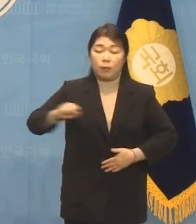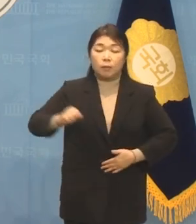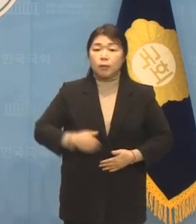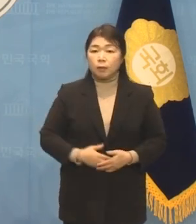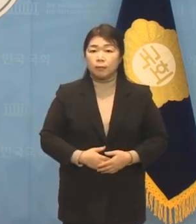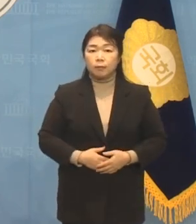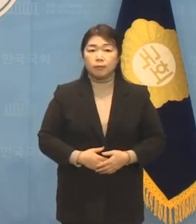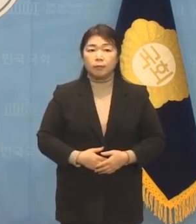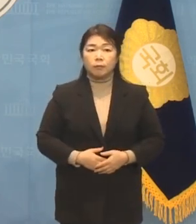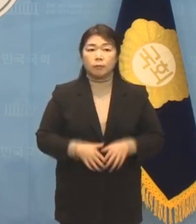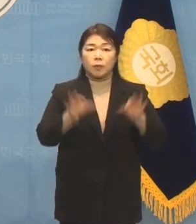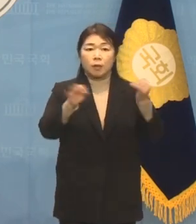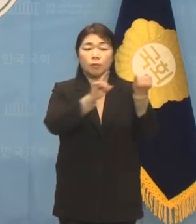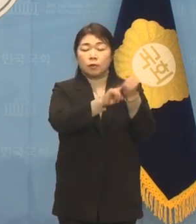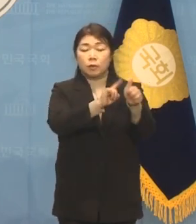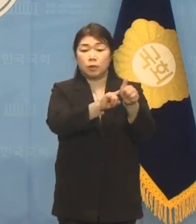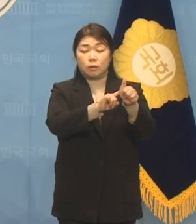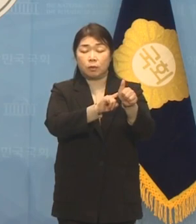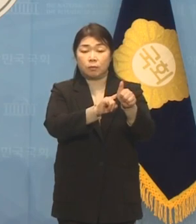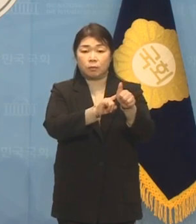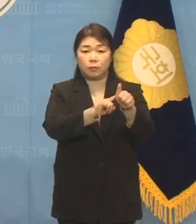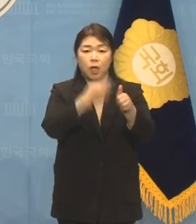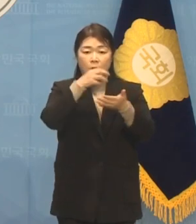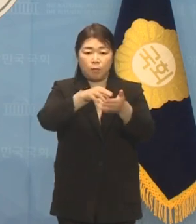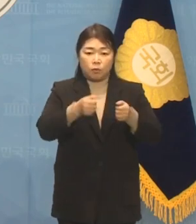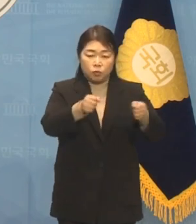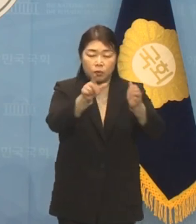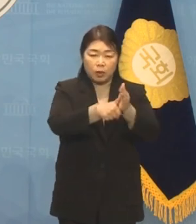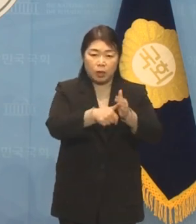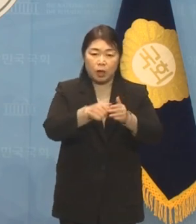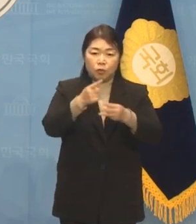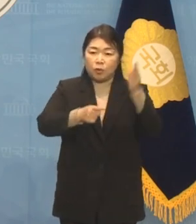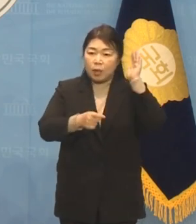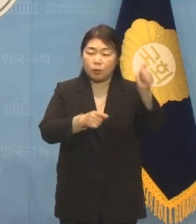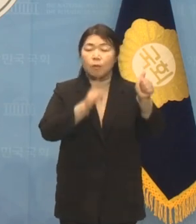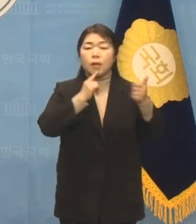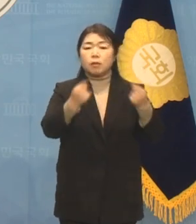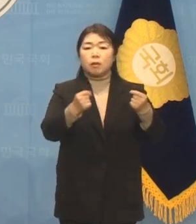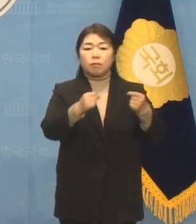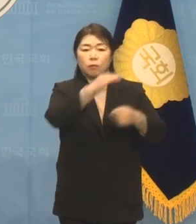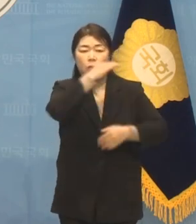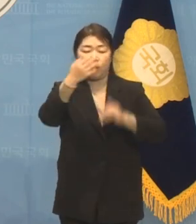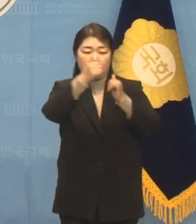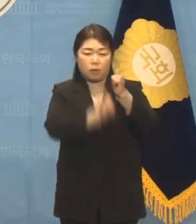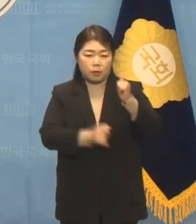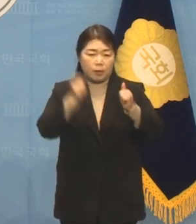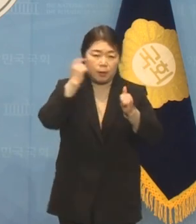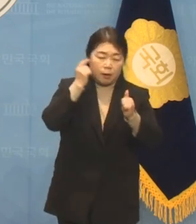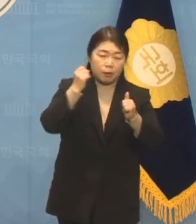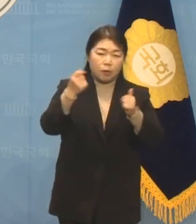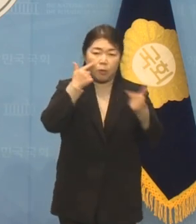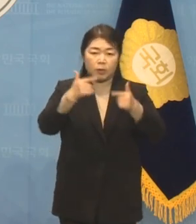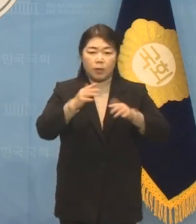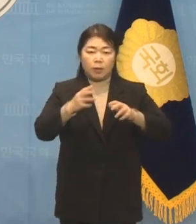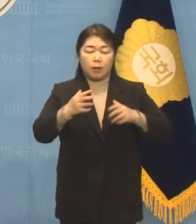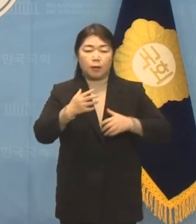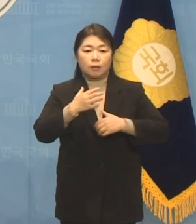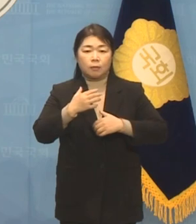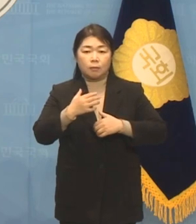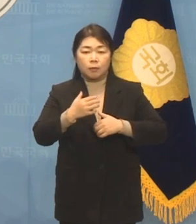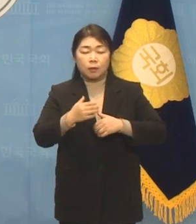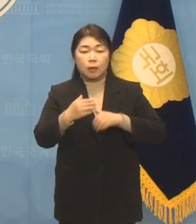김채환 원장은 임명 당시 윤 대통령이 말한 올바른 역사관과 명확한 안보관을